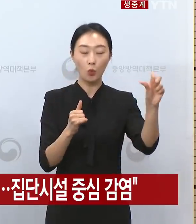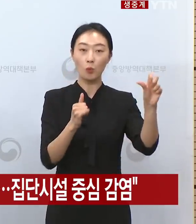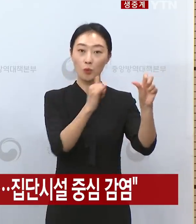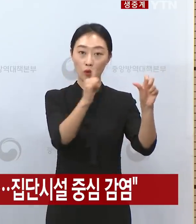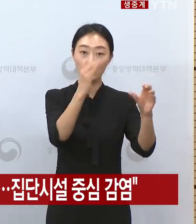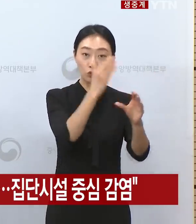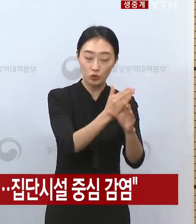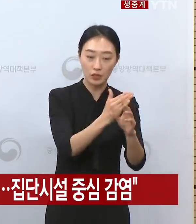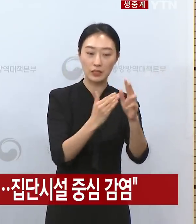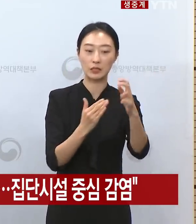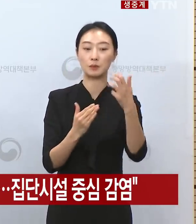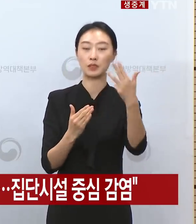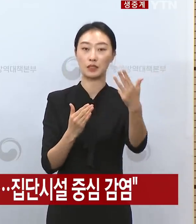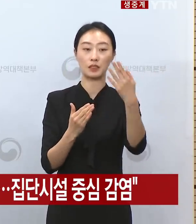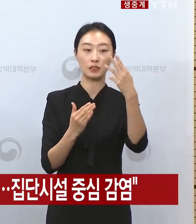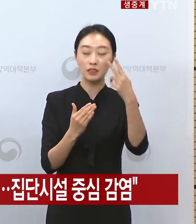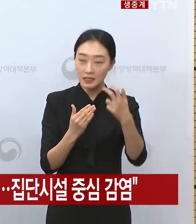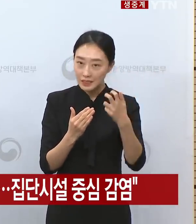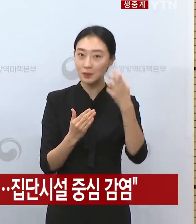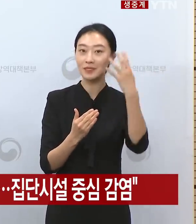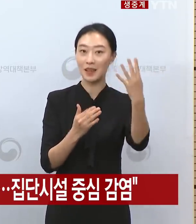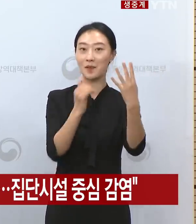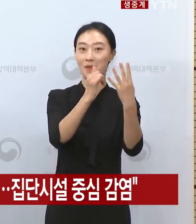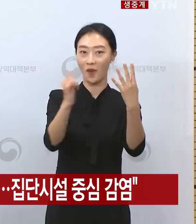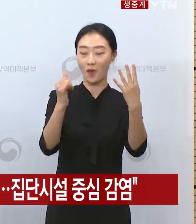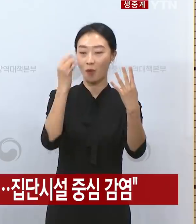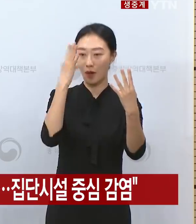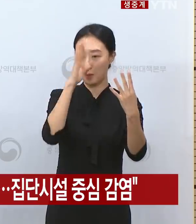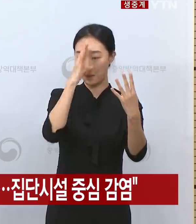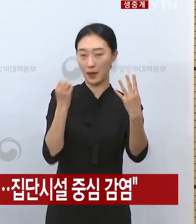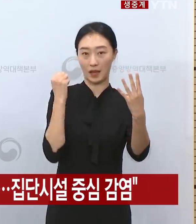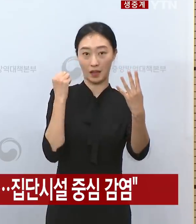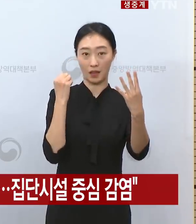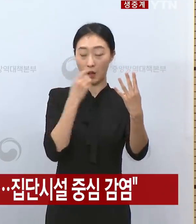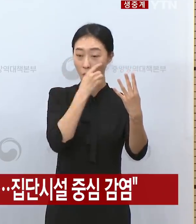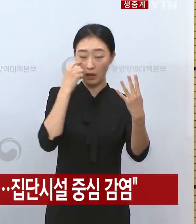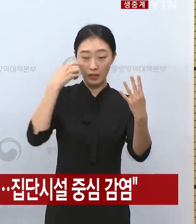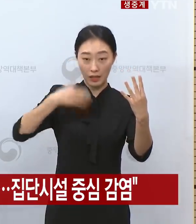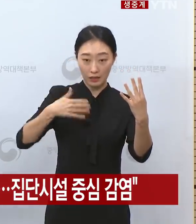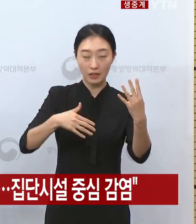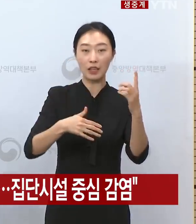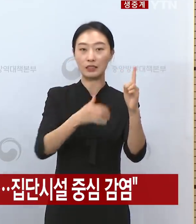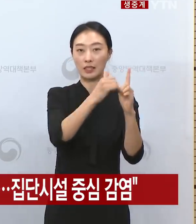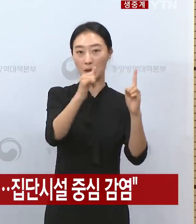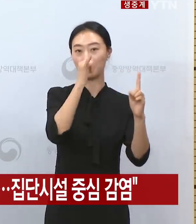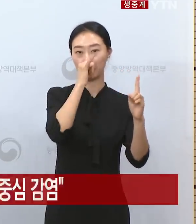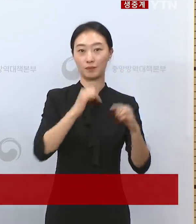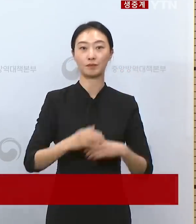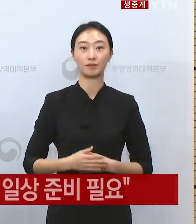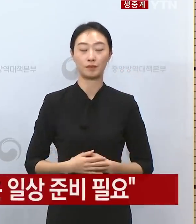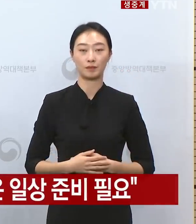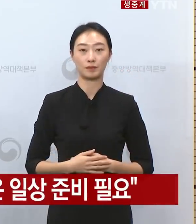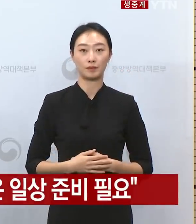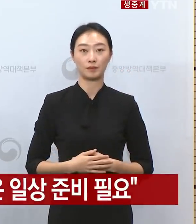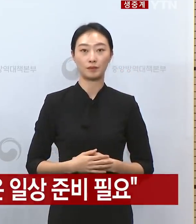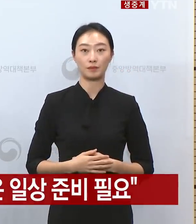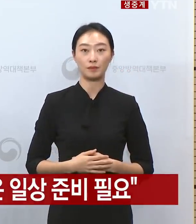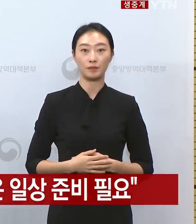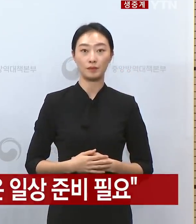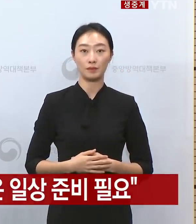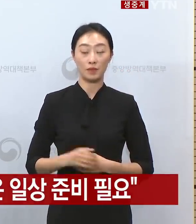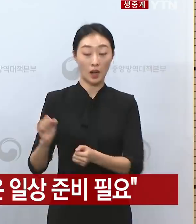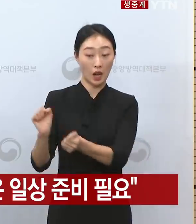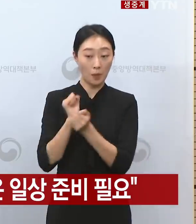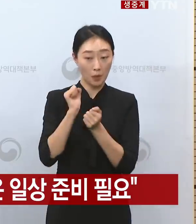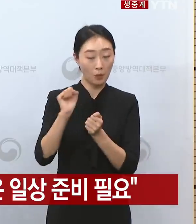중에 74명이 기저질환이 있으셨고 확인이 안 되신 분이 한 분 계셨습니다. 감염